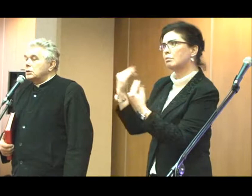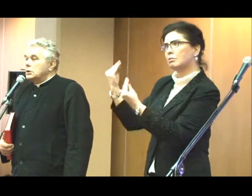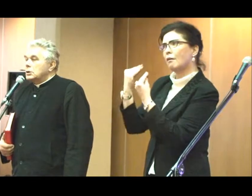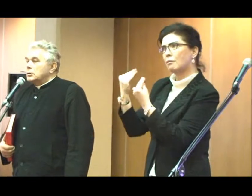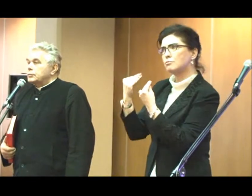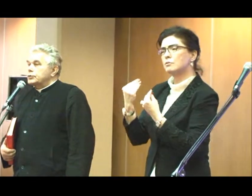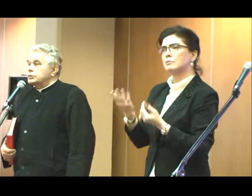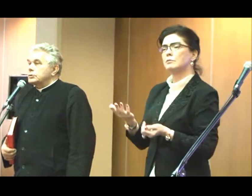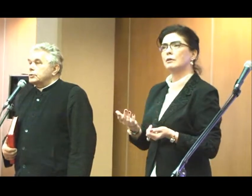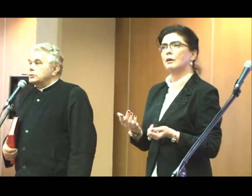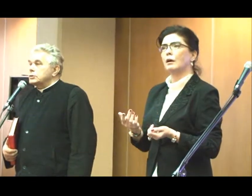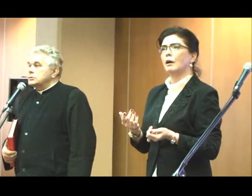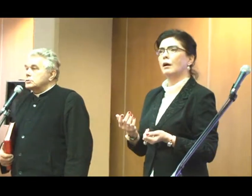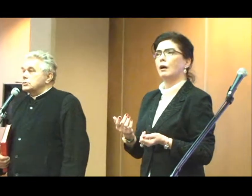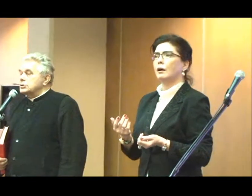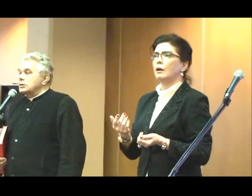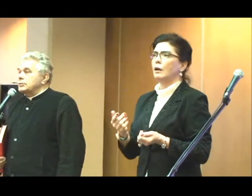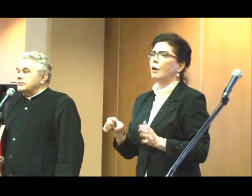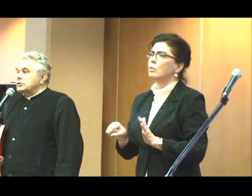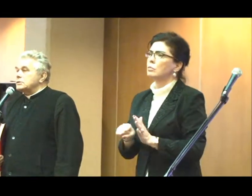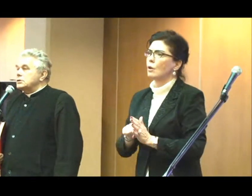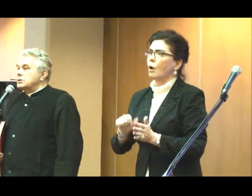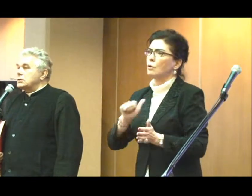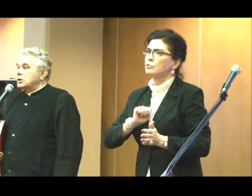właściwą, przywołując do